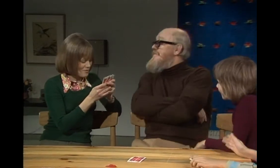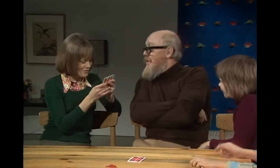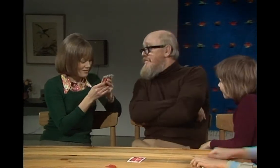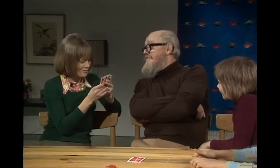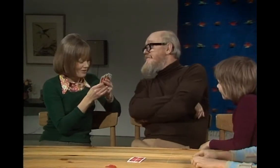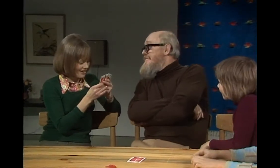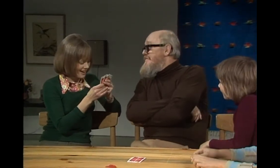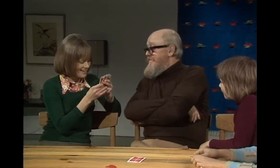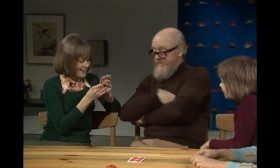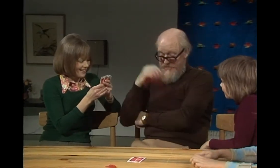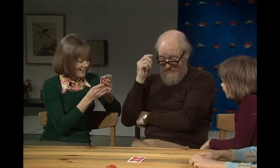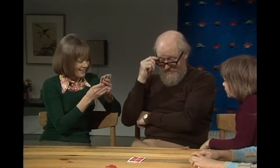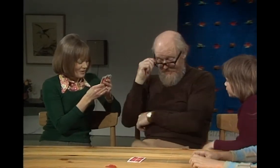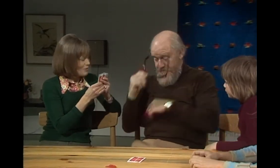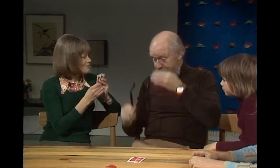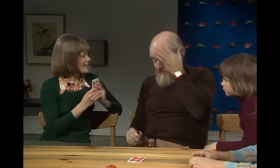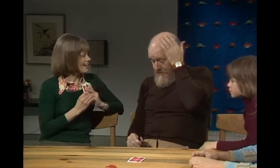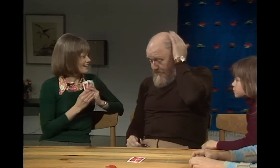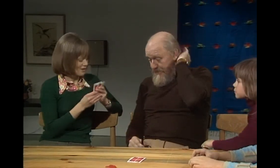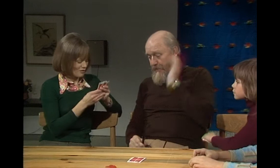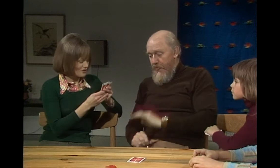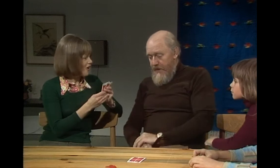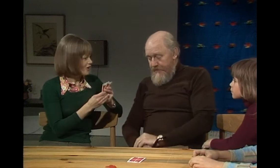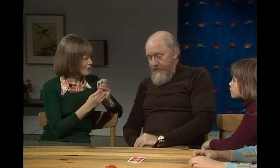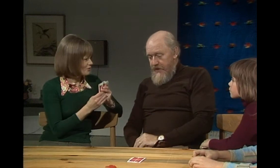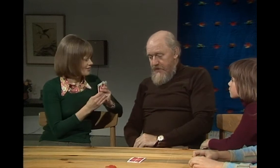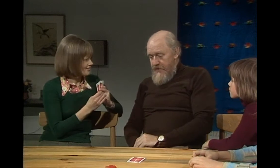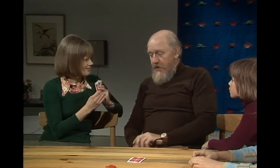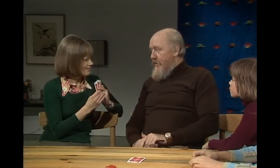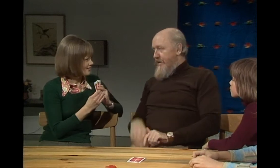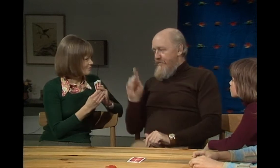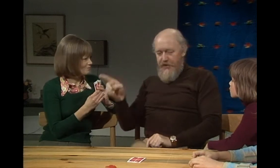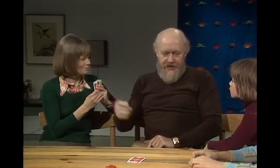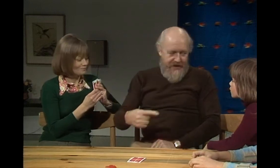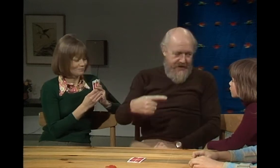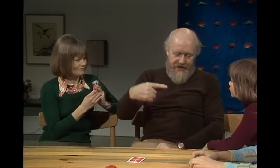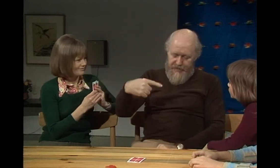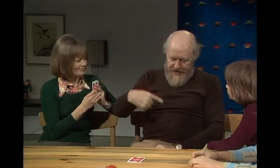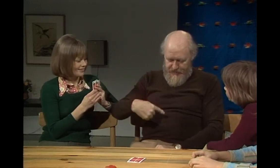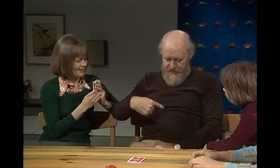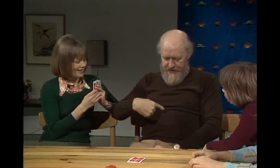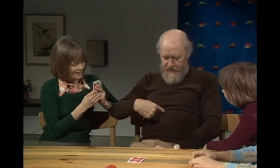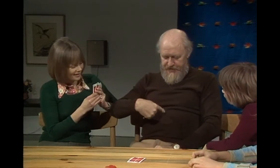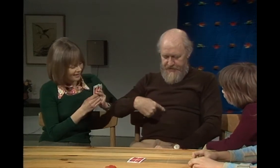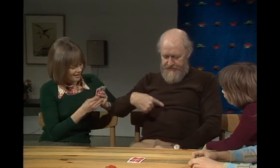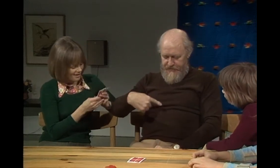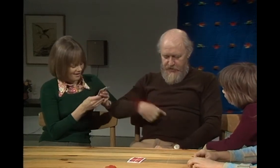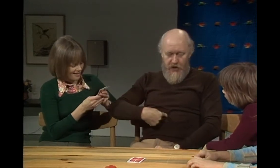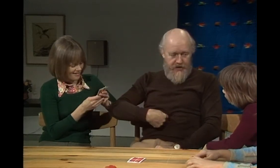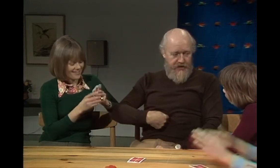morfar, om du klarar det här. Hur ser tecknet för jag ut? Jag, mycket enkelt. Jag pekar på mig själv och säger jag. Ja, jag.